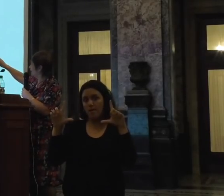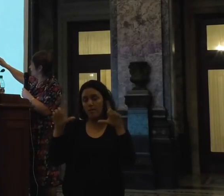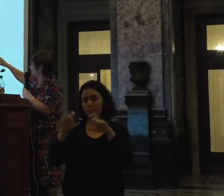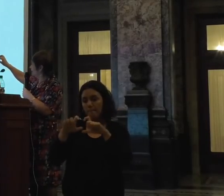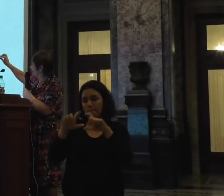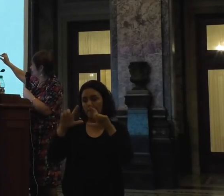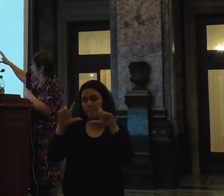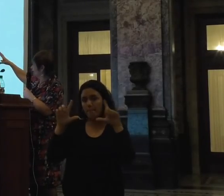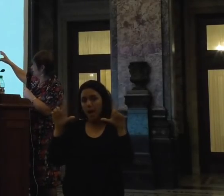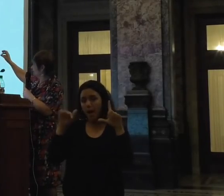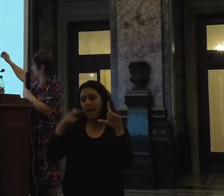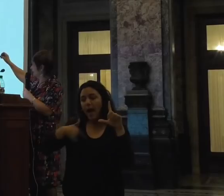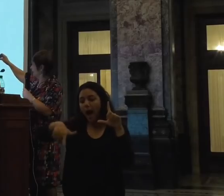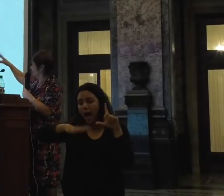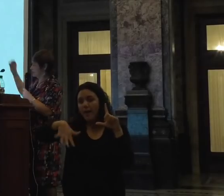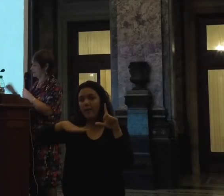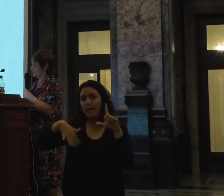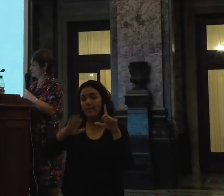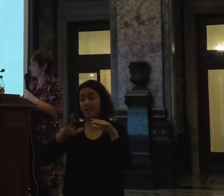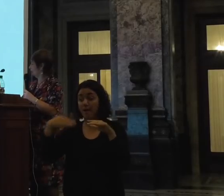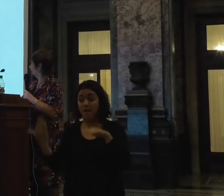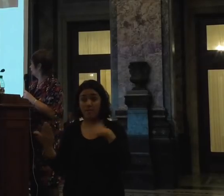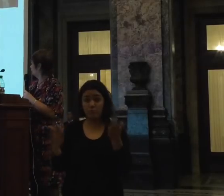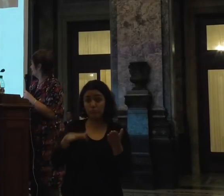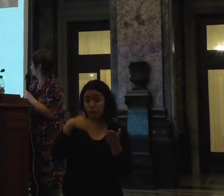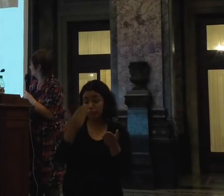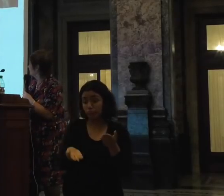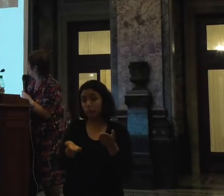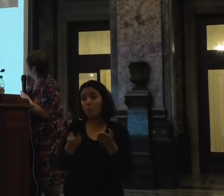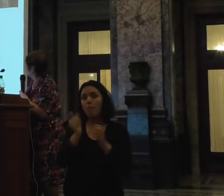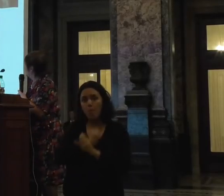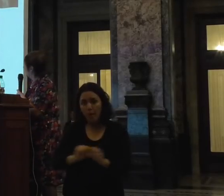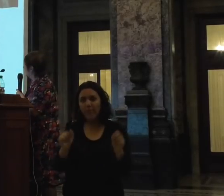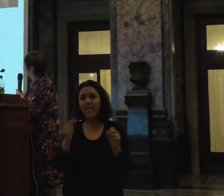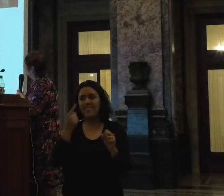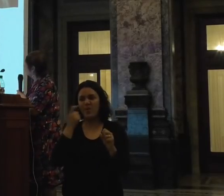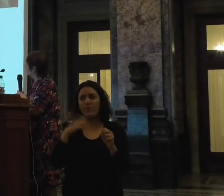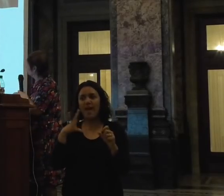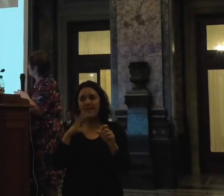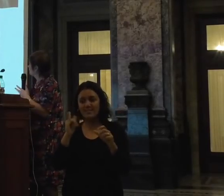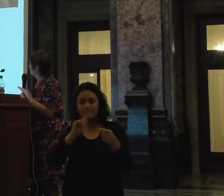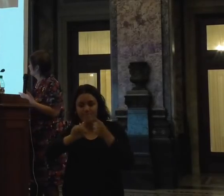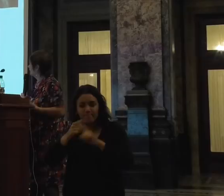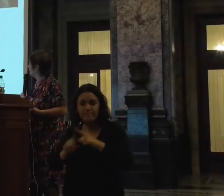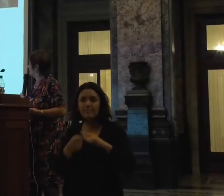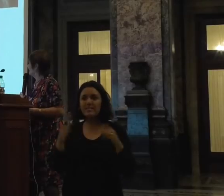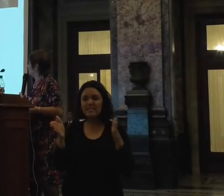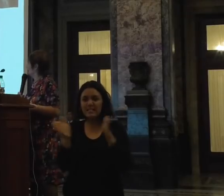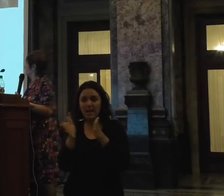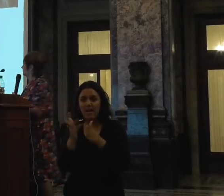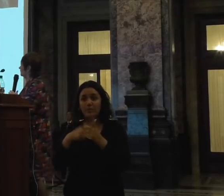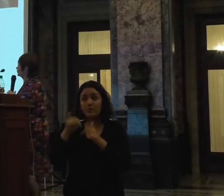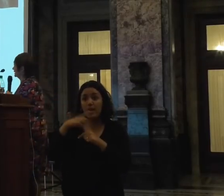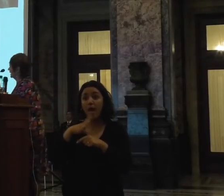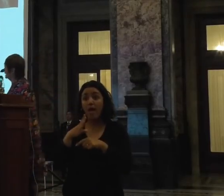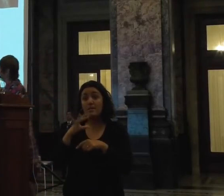que realmente las áreas vecinas nos queden como vecinas. Nosotros tomamos ventaja del hecho de